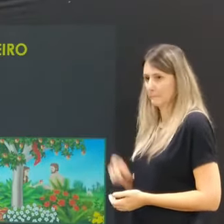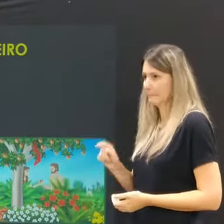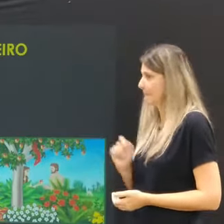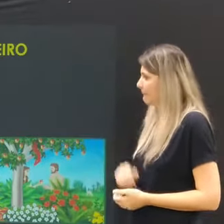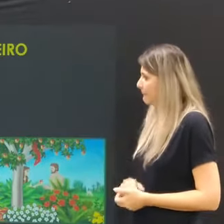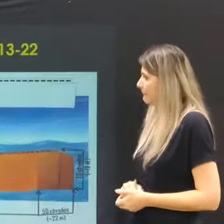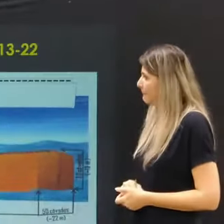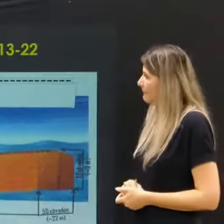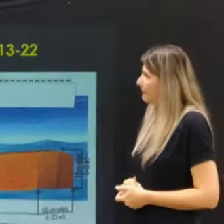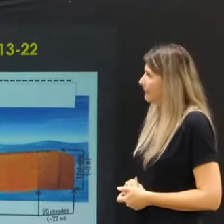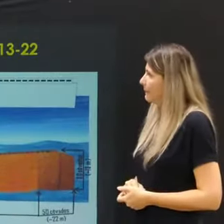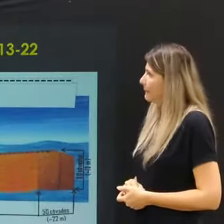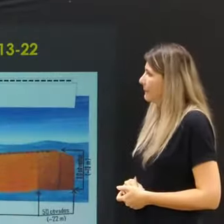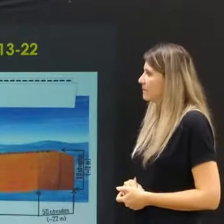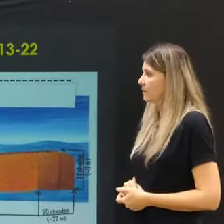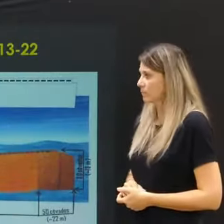Pode mudar, Andressa.